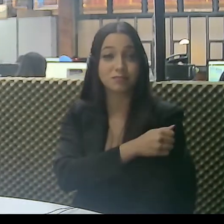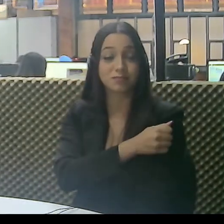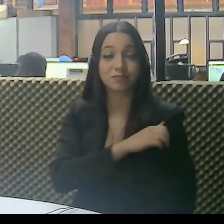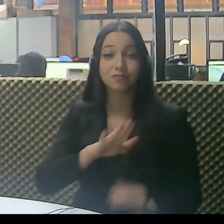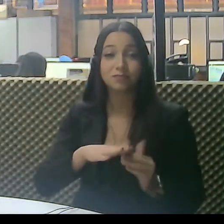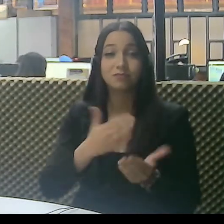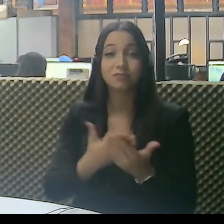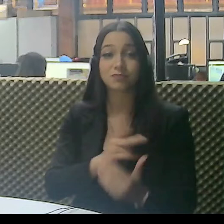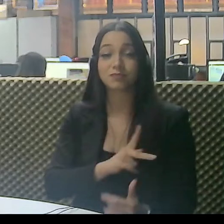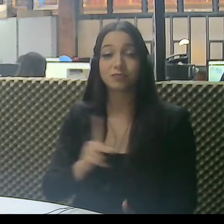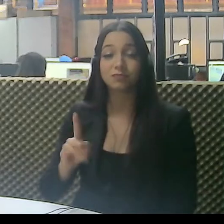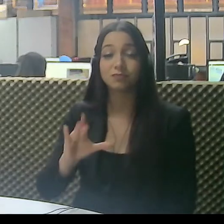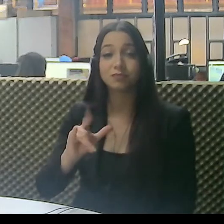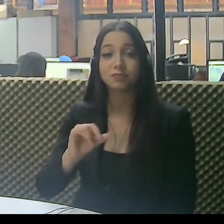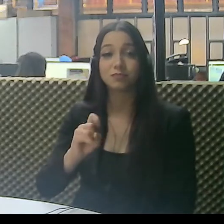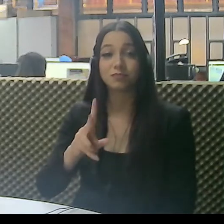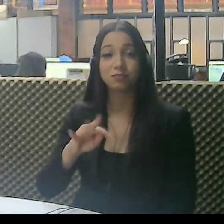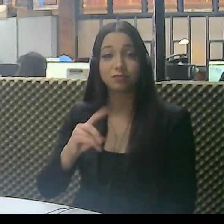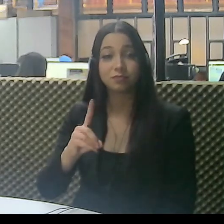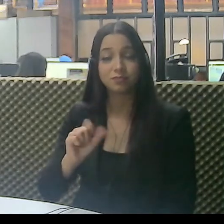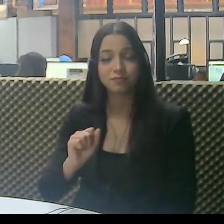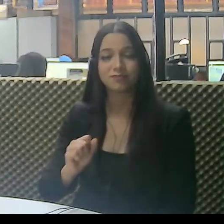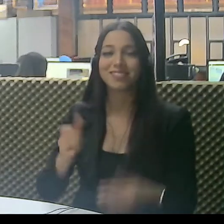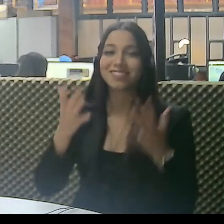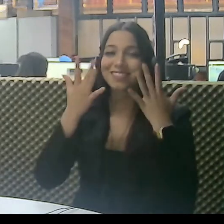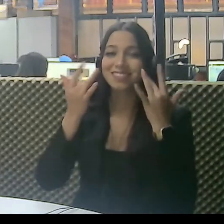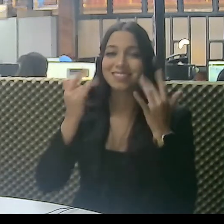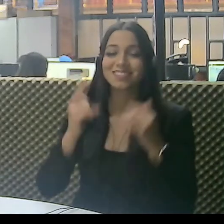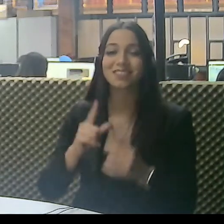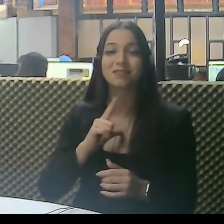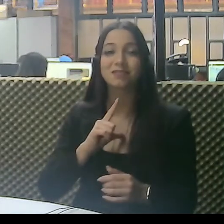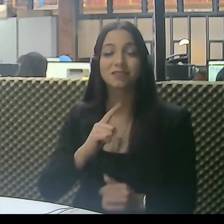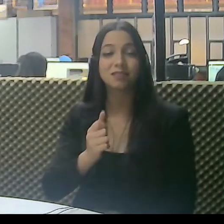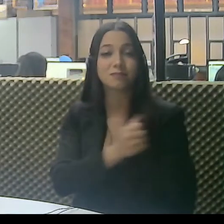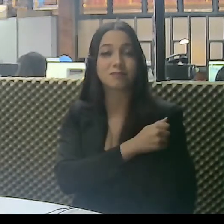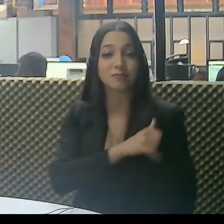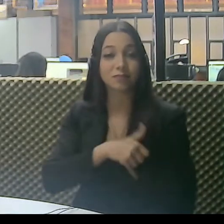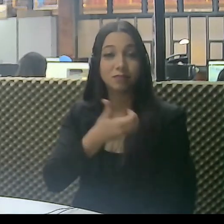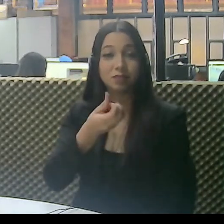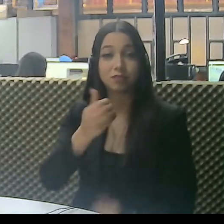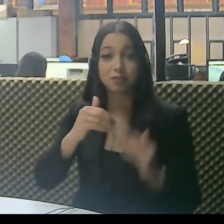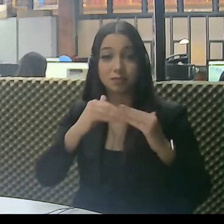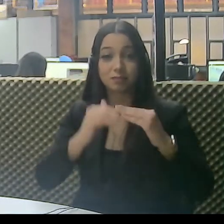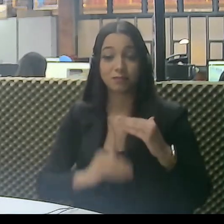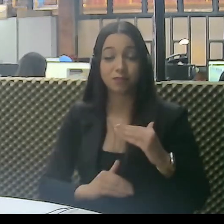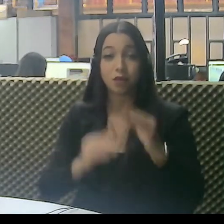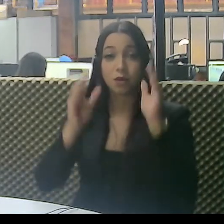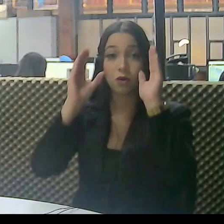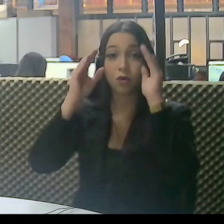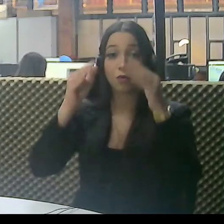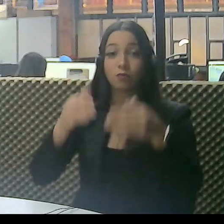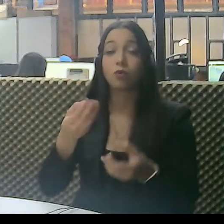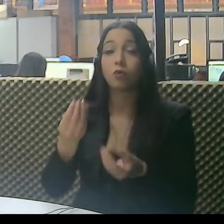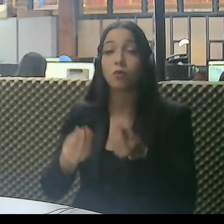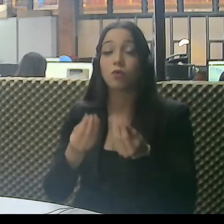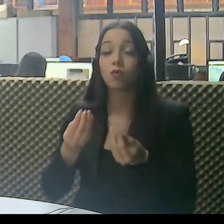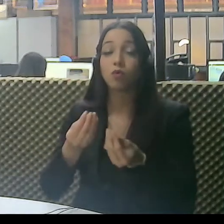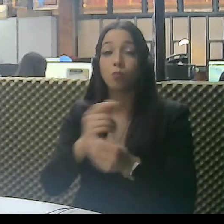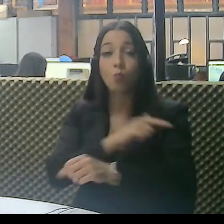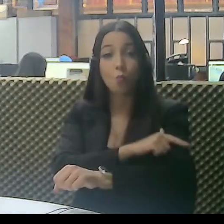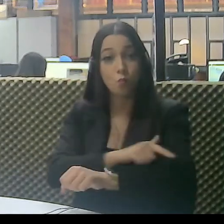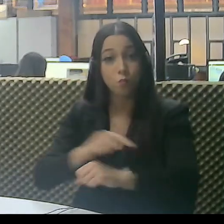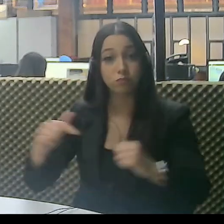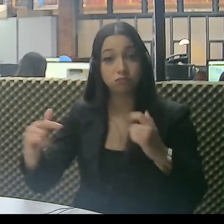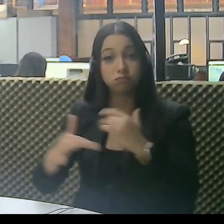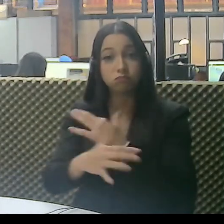professora Clesilda Alves Rosa. O teatro, que foi realizado para alunos menores de 6 anos, focou em boas práticas no trânsito